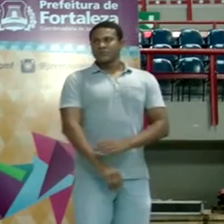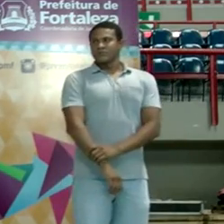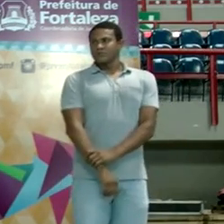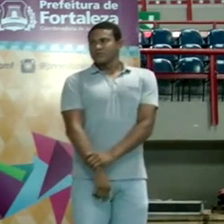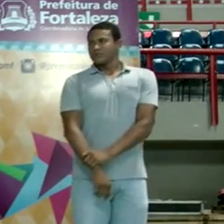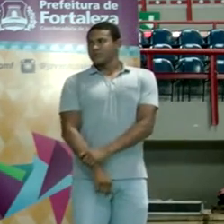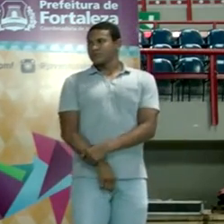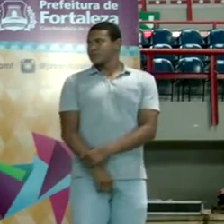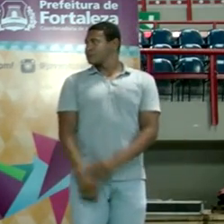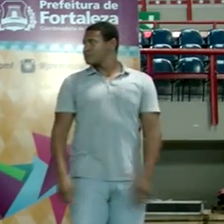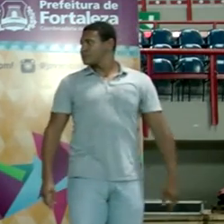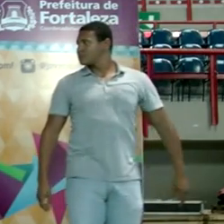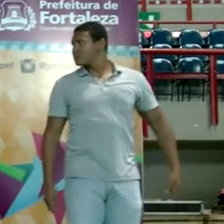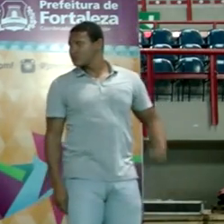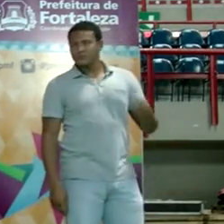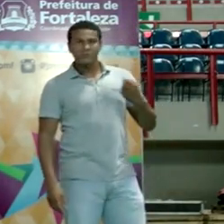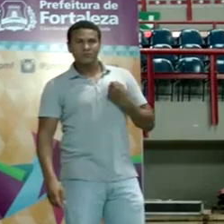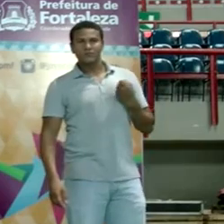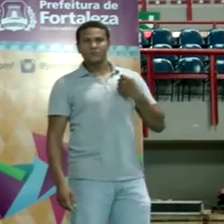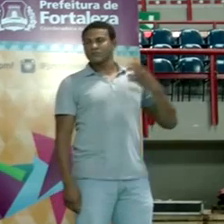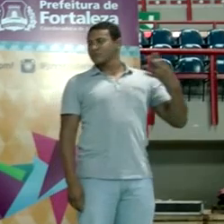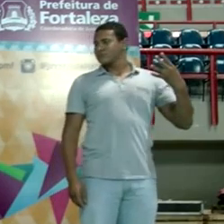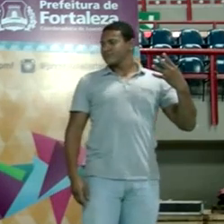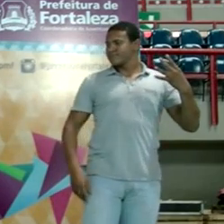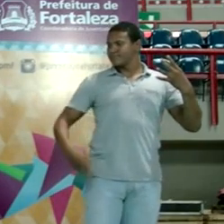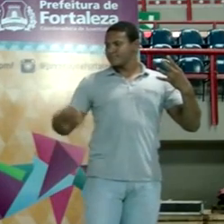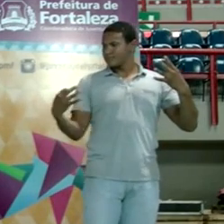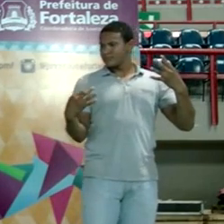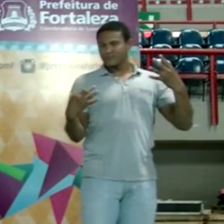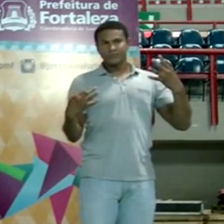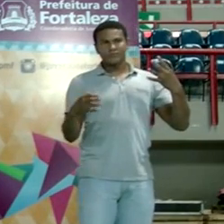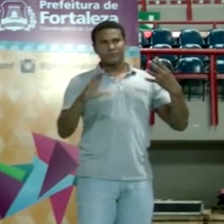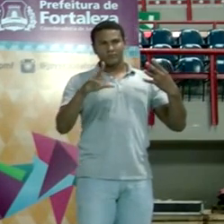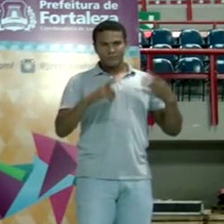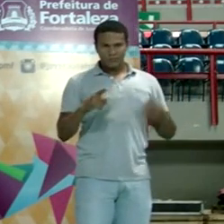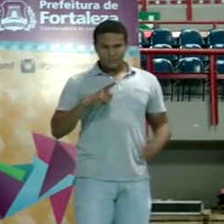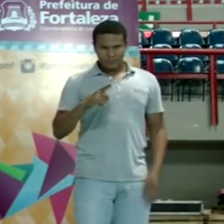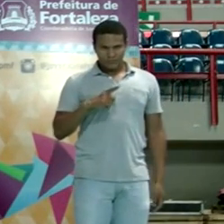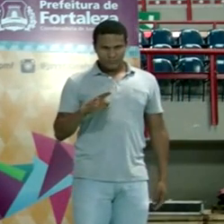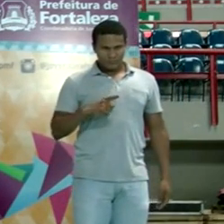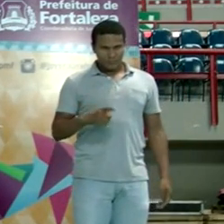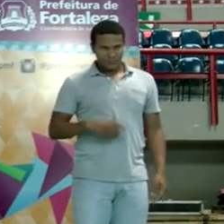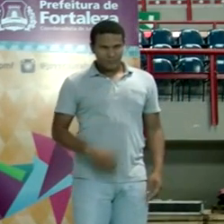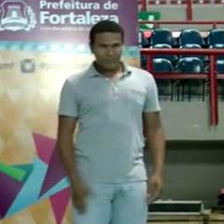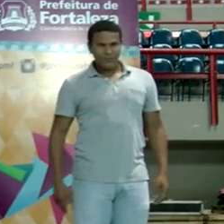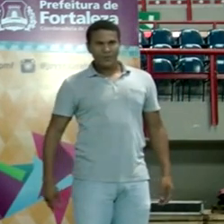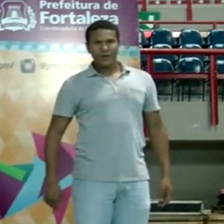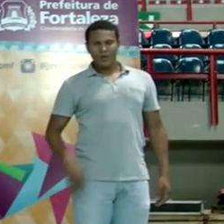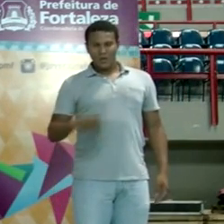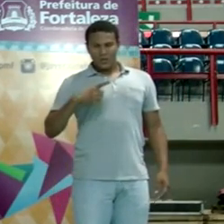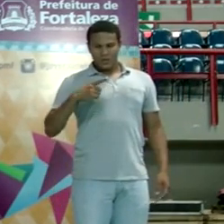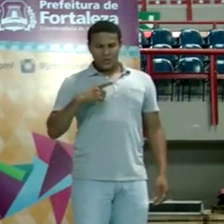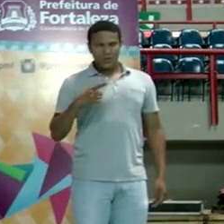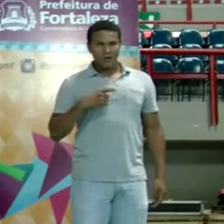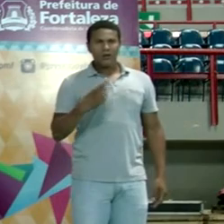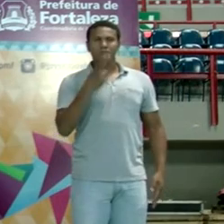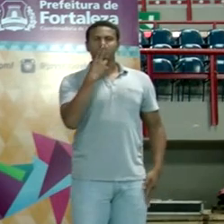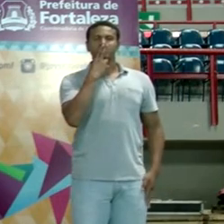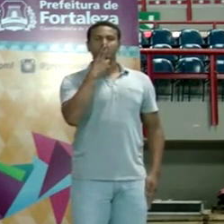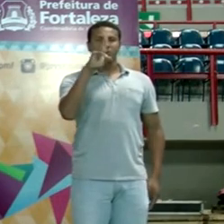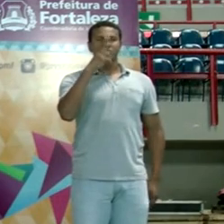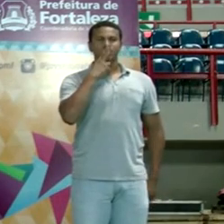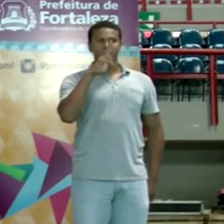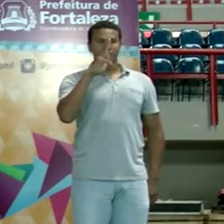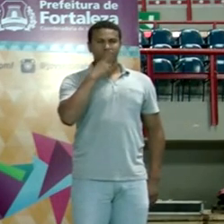Beleza? A questão número 4 é sensacional. Pega o Hitler, bem maguinho, assim. Só não é